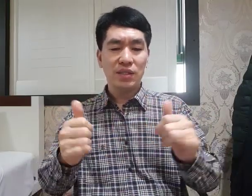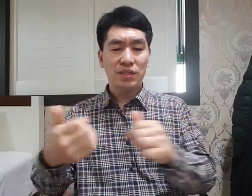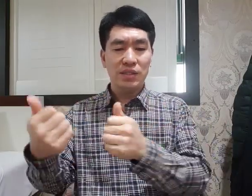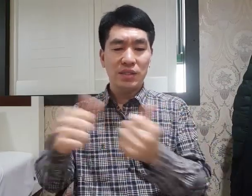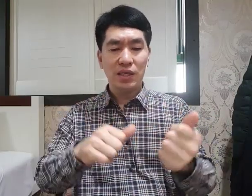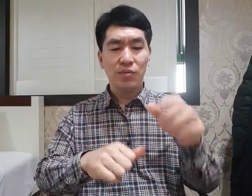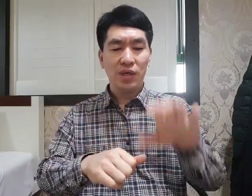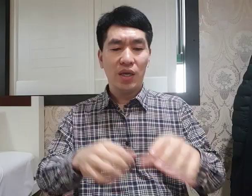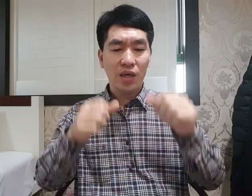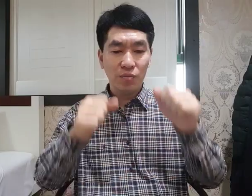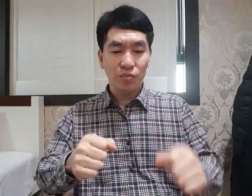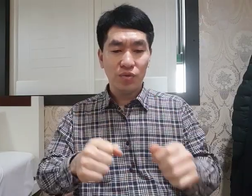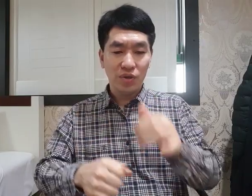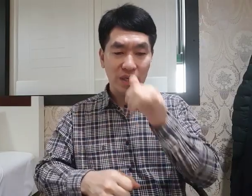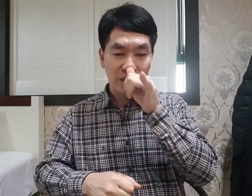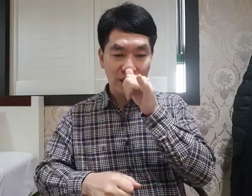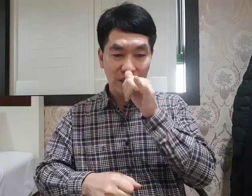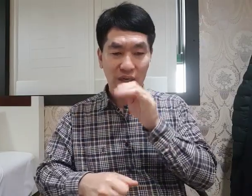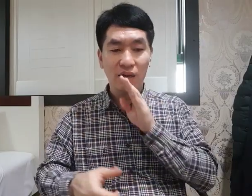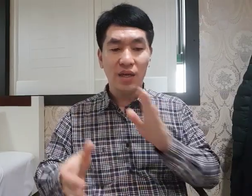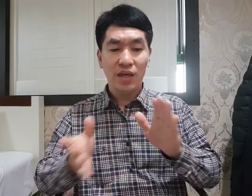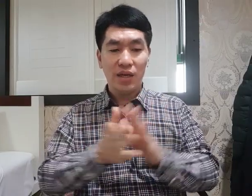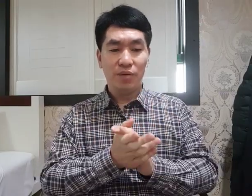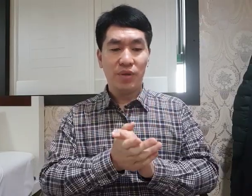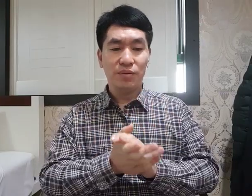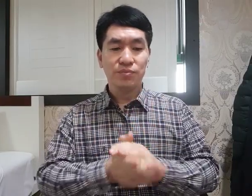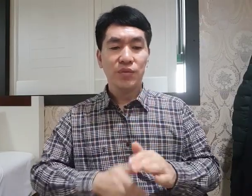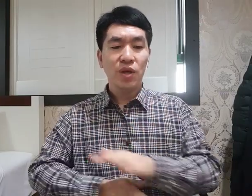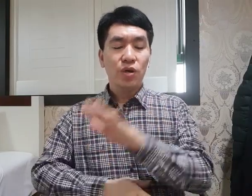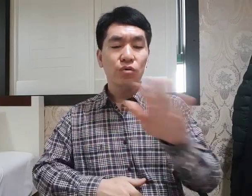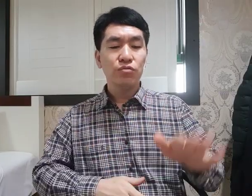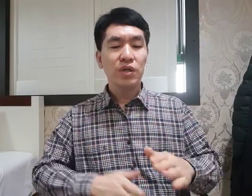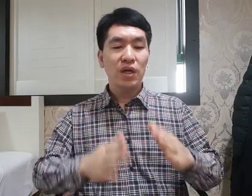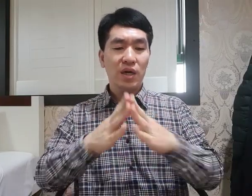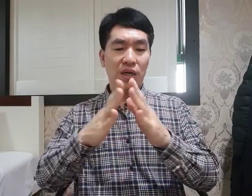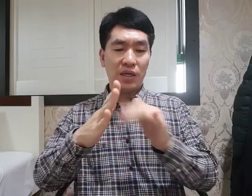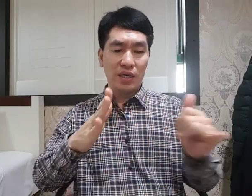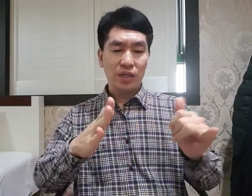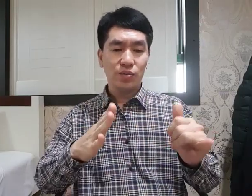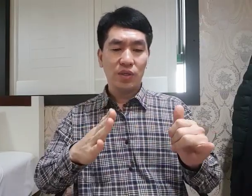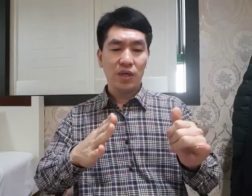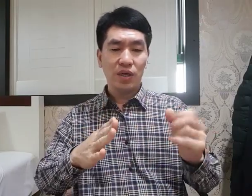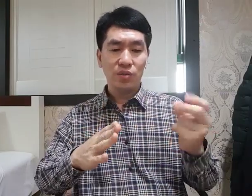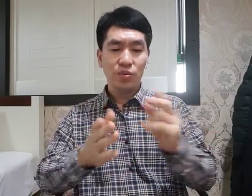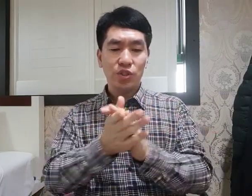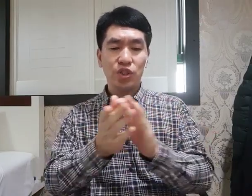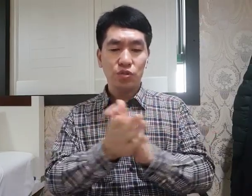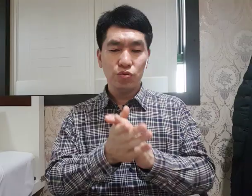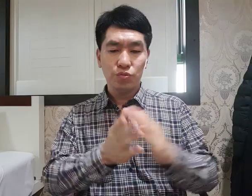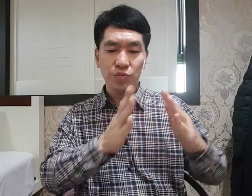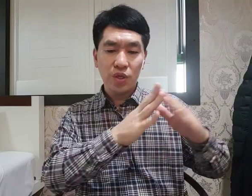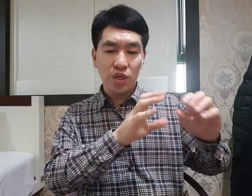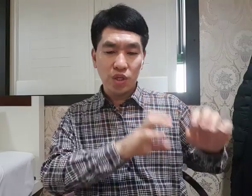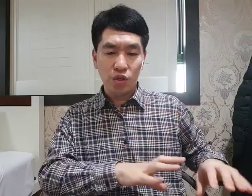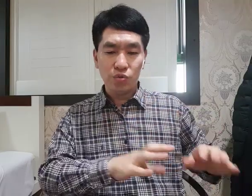자는 사망에 머물러 있느니라. 아멘. 우리가 가족이나 또는 친구,